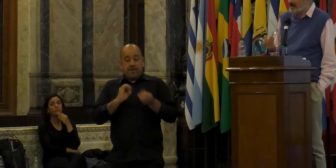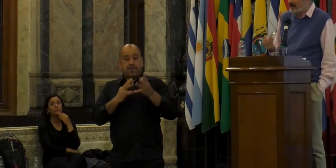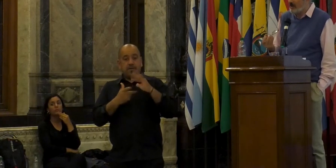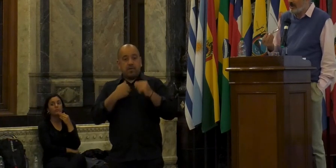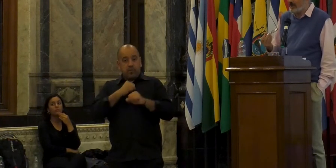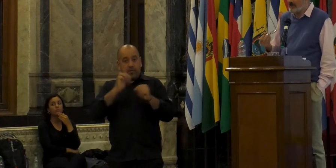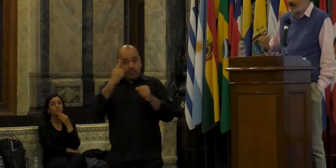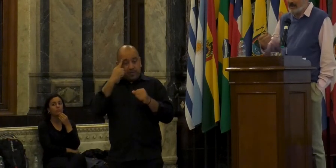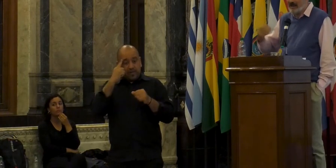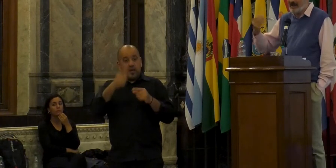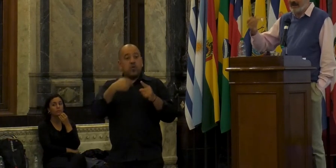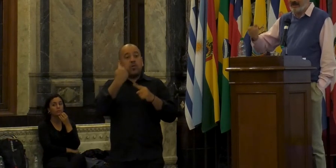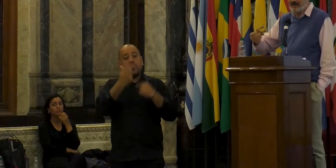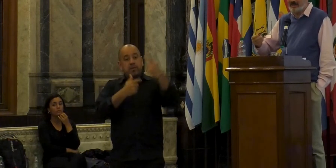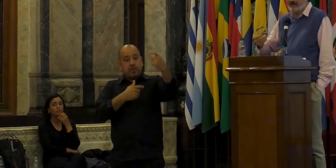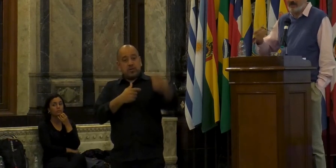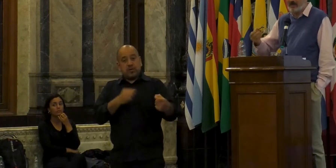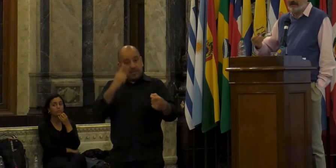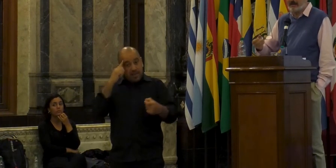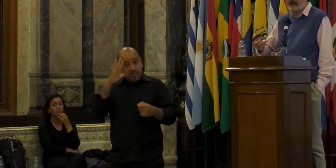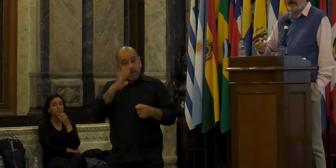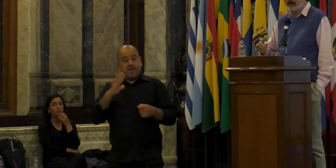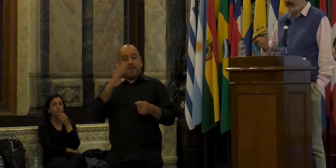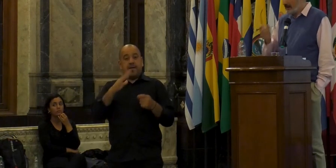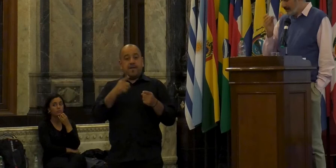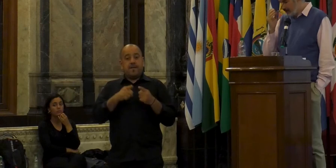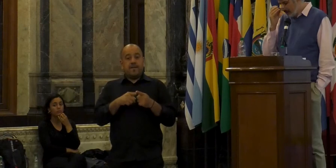puedes pensar cómo el otro te imagina, te deforma, te...